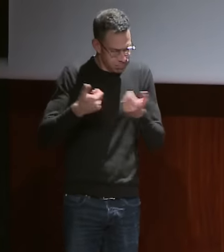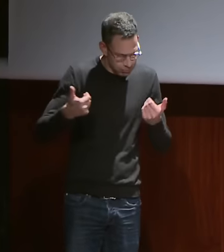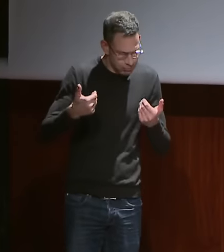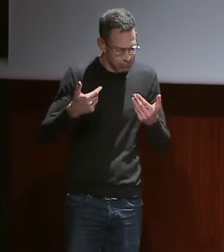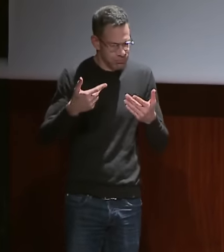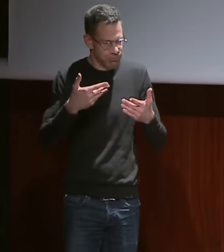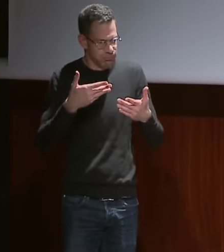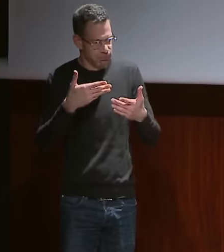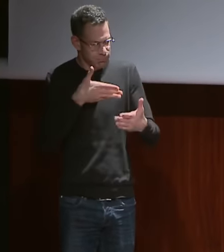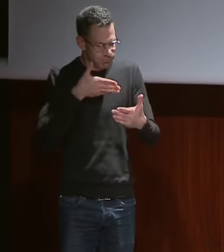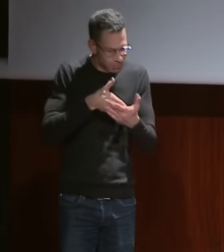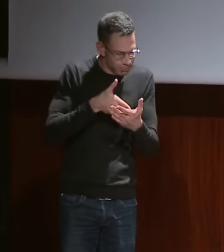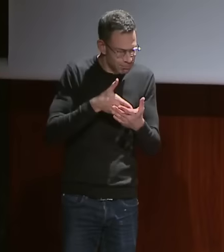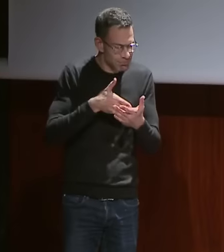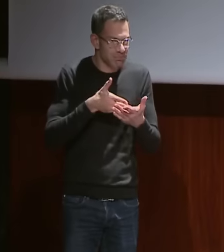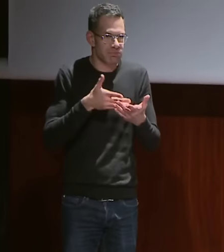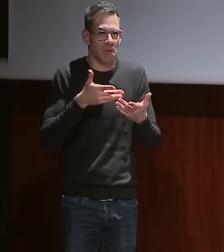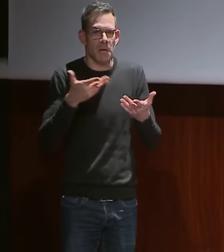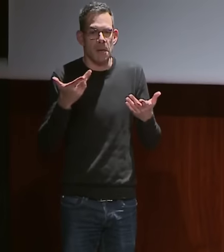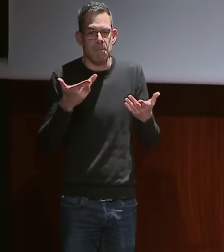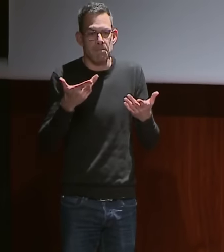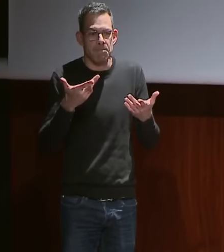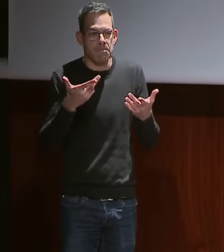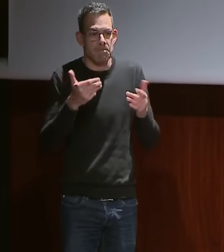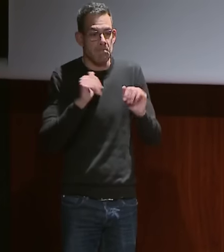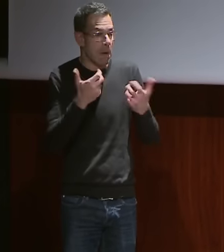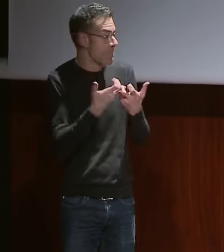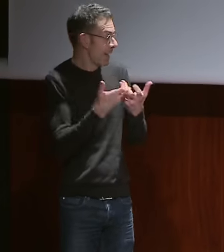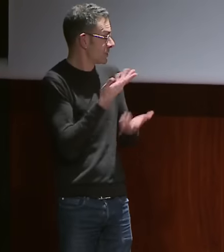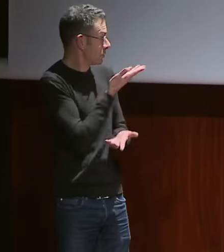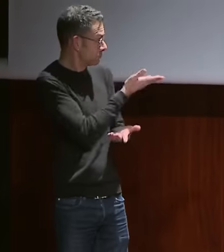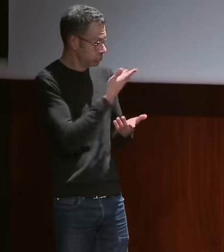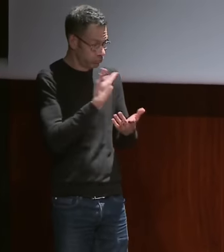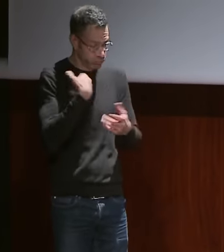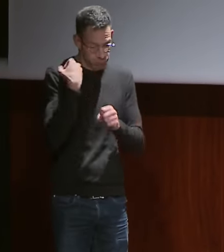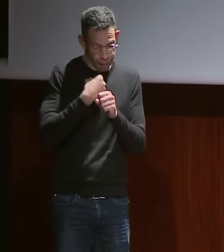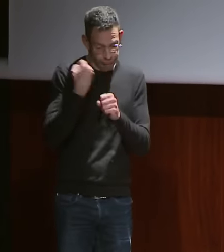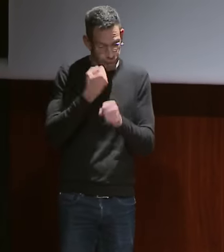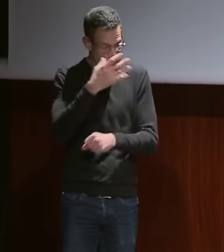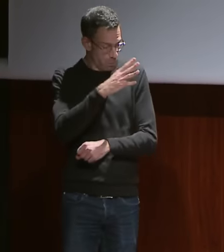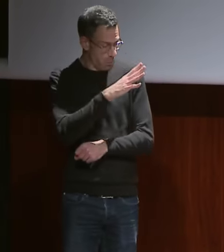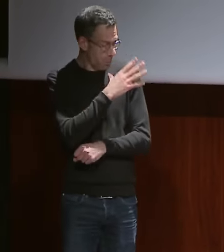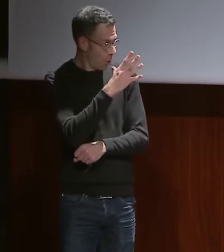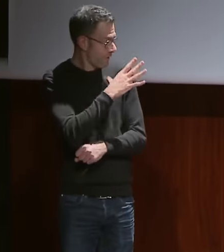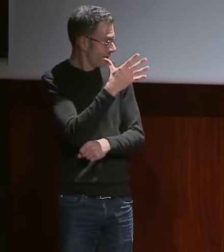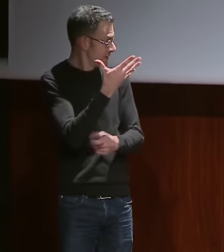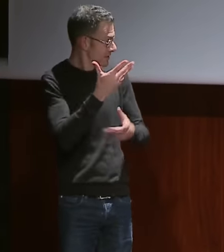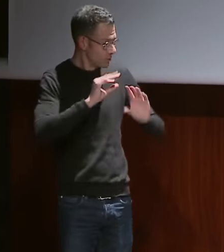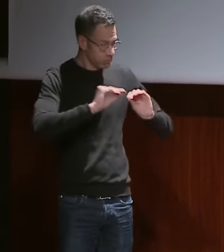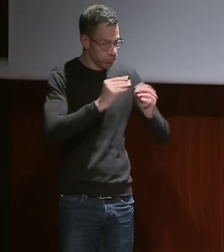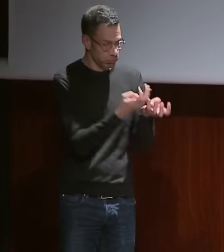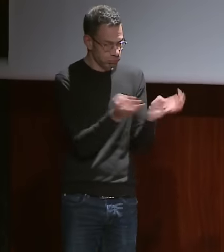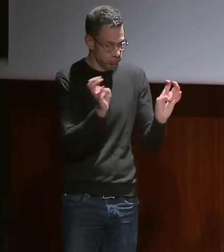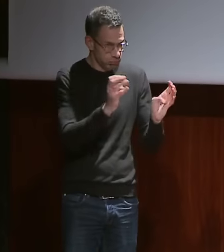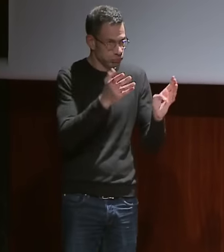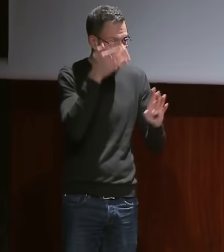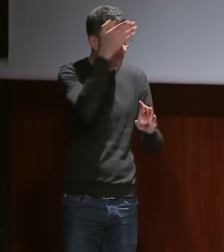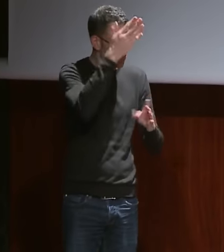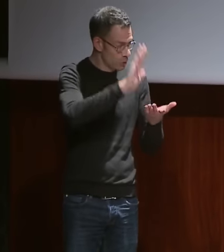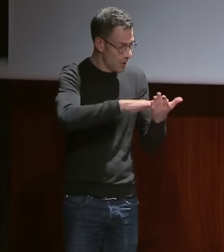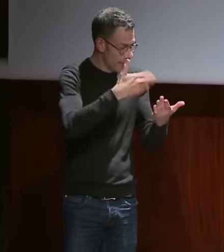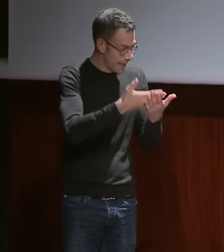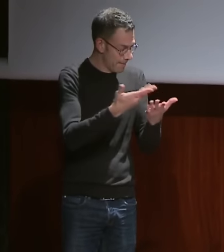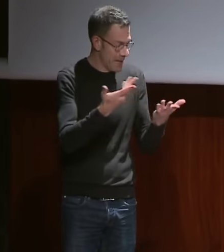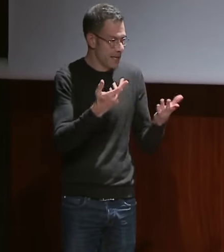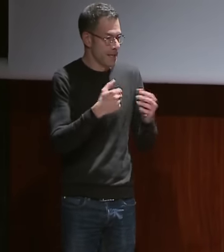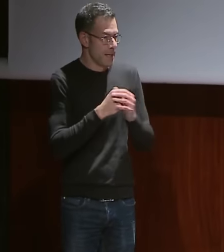et entendants, même dans le cadre de ton activité de professeur d'interprétariat. Alors